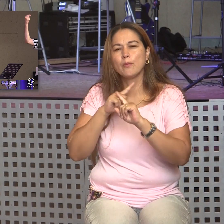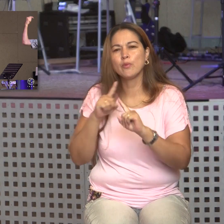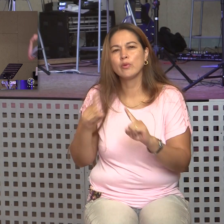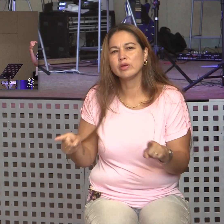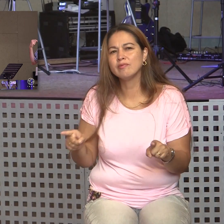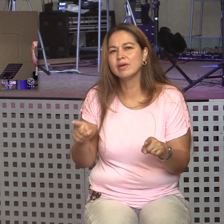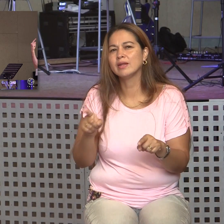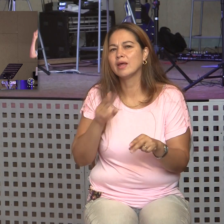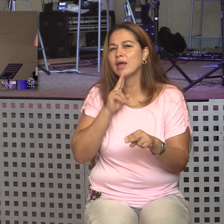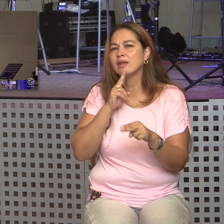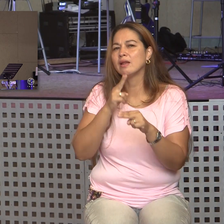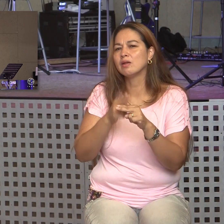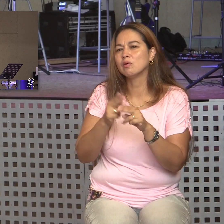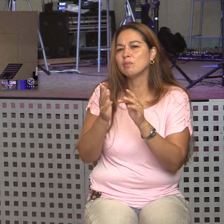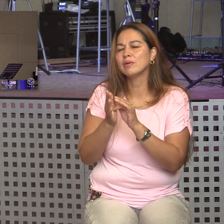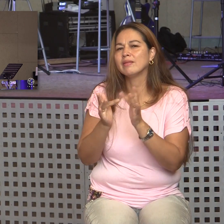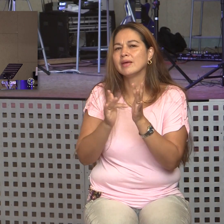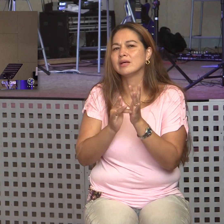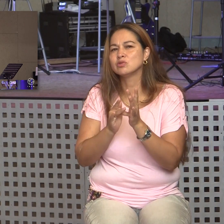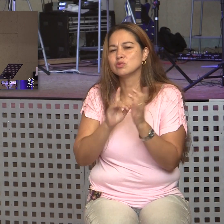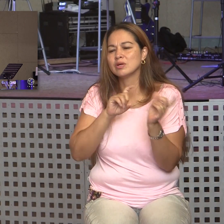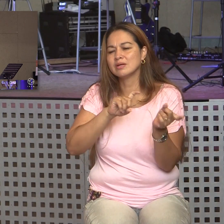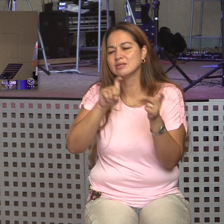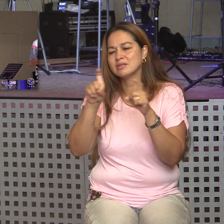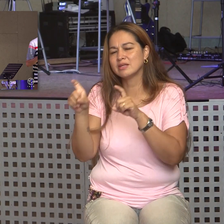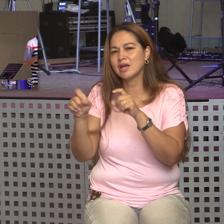ellos oran que quieren hacer.